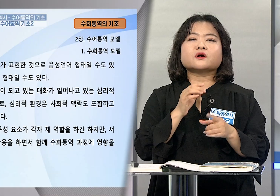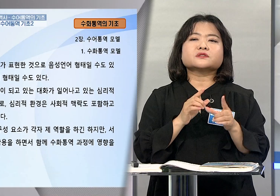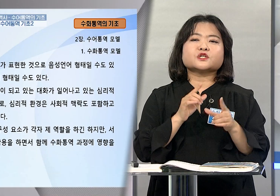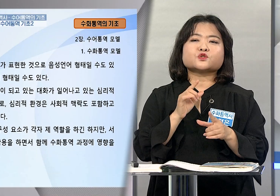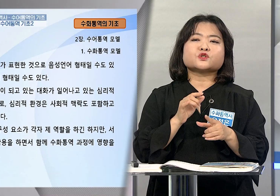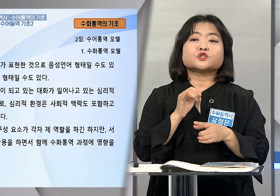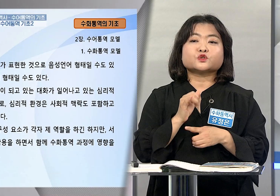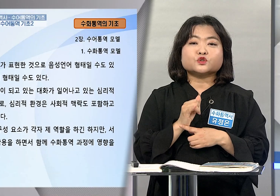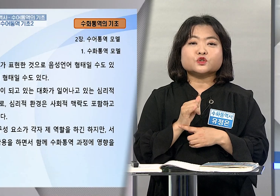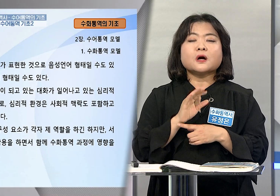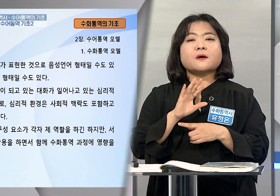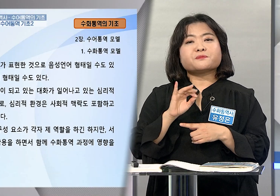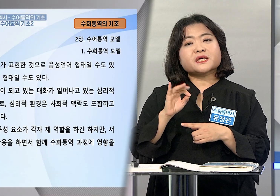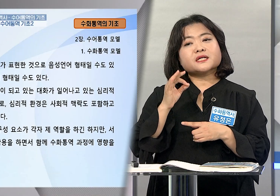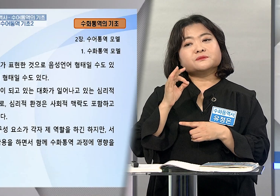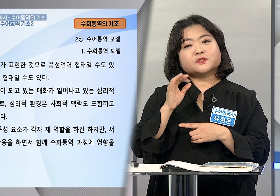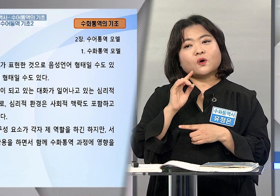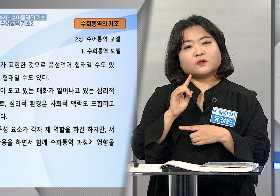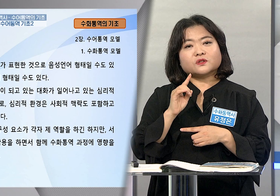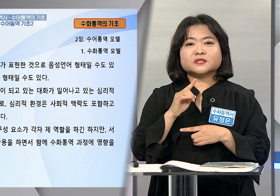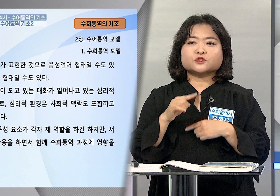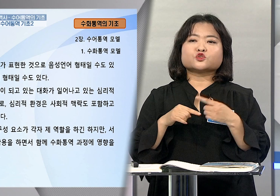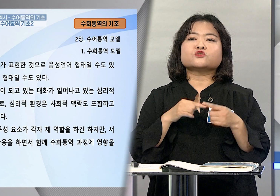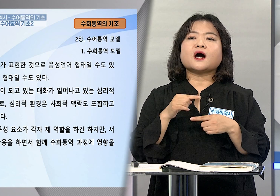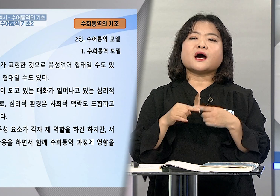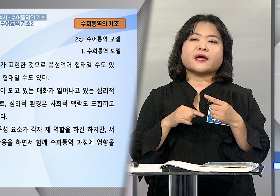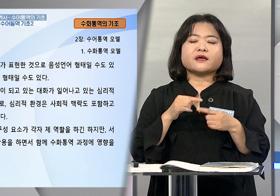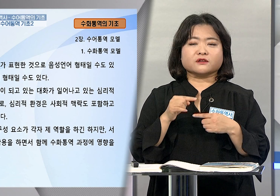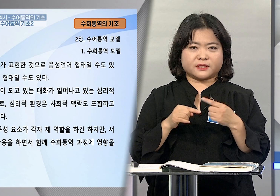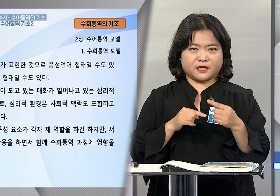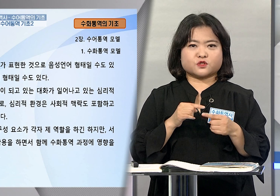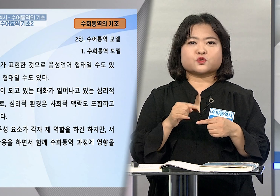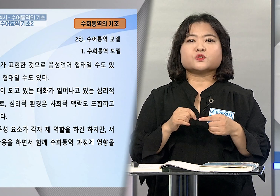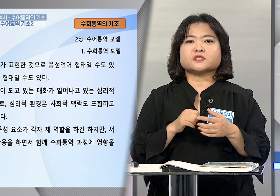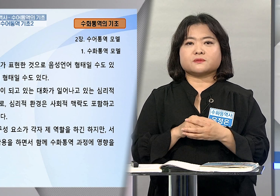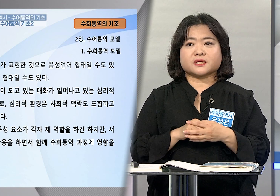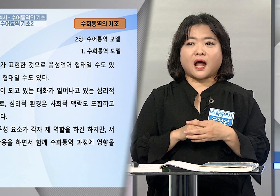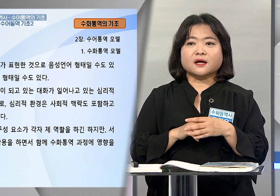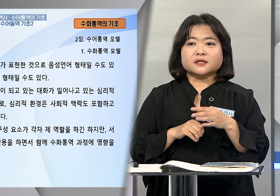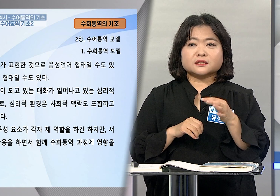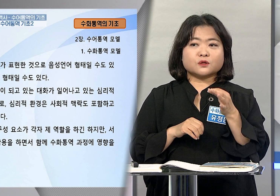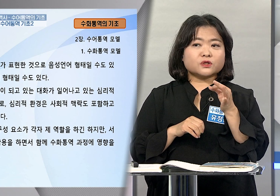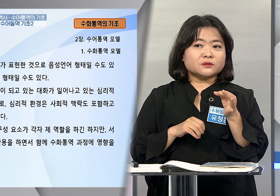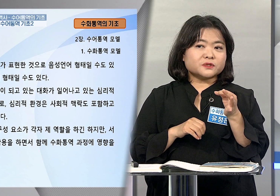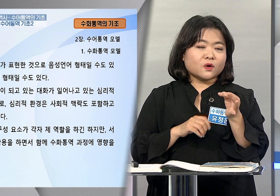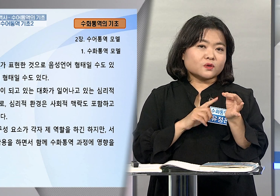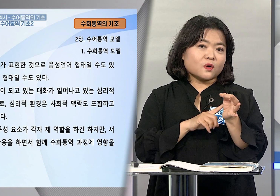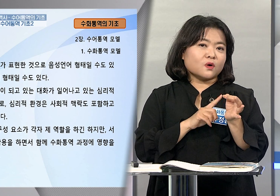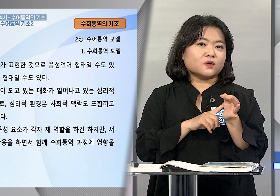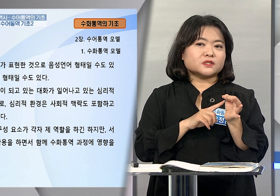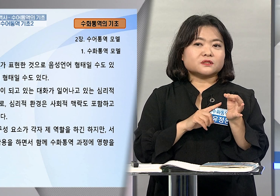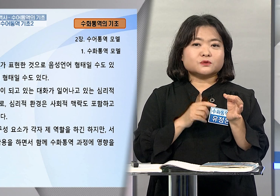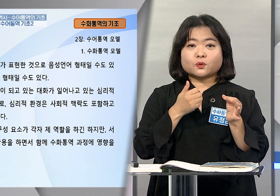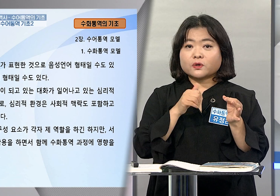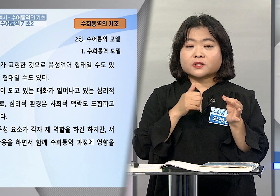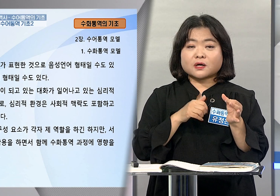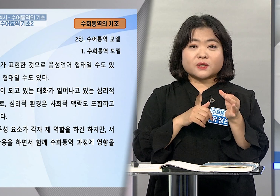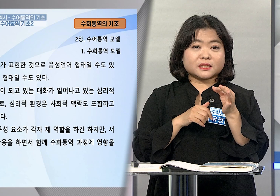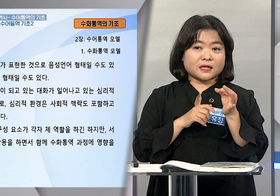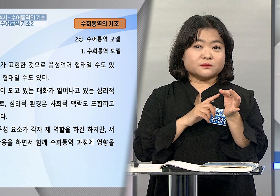형태일 수도 있고 비음성언어, 즉 수화의 형태일 수도 있습니다. 우리가 음성언어, 지금은 통역의 상황이니까